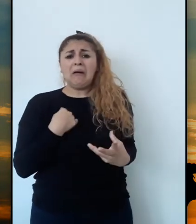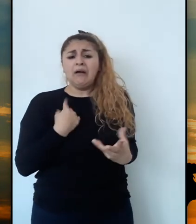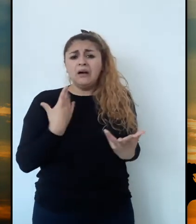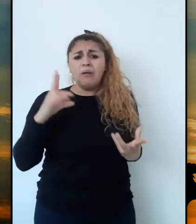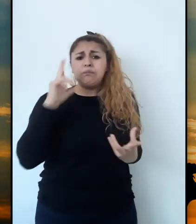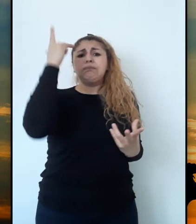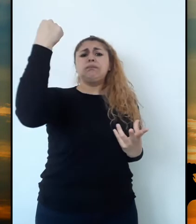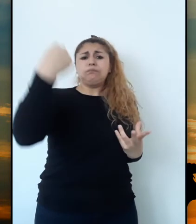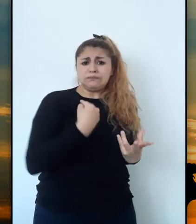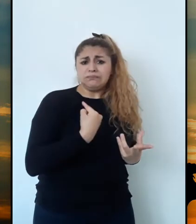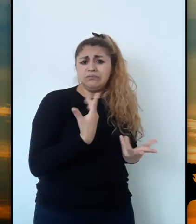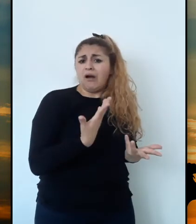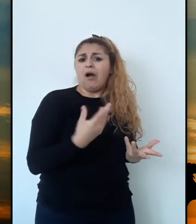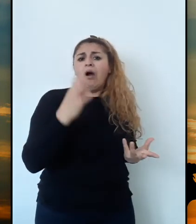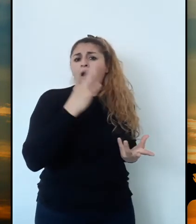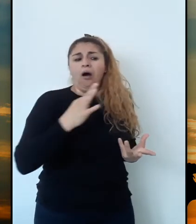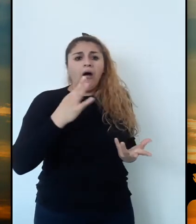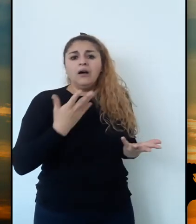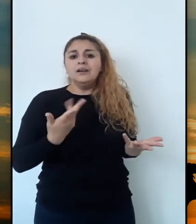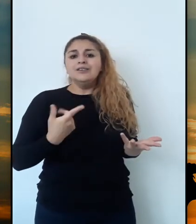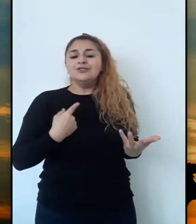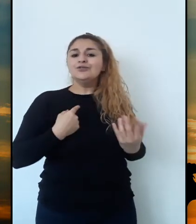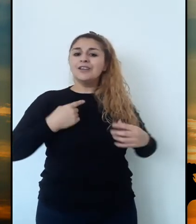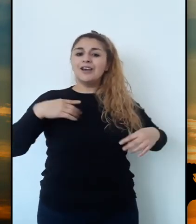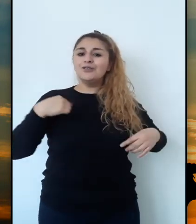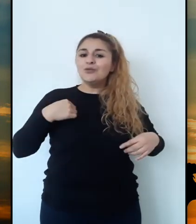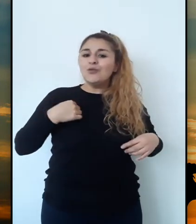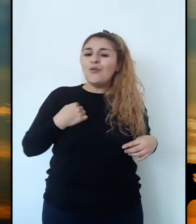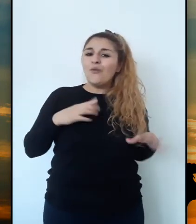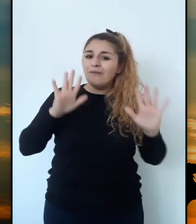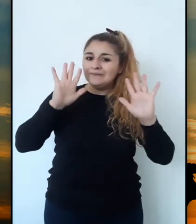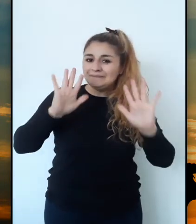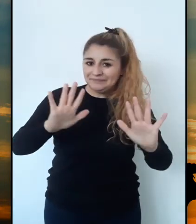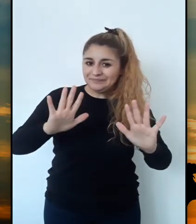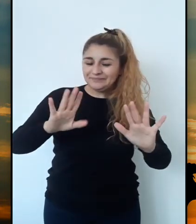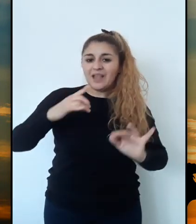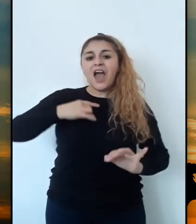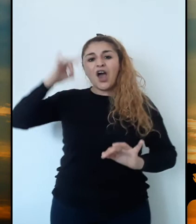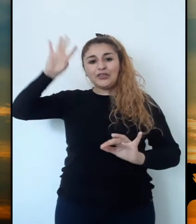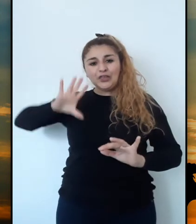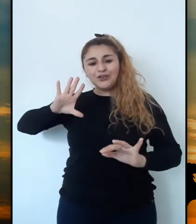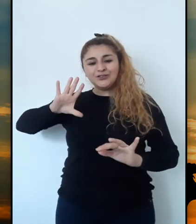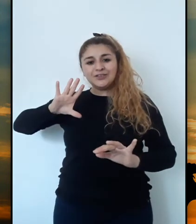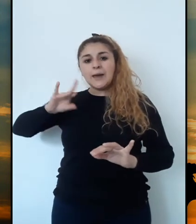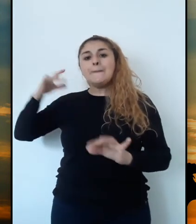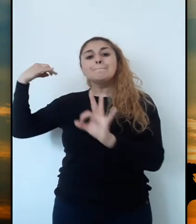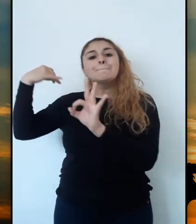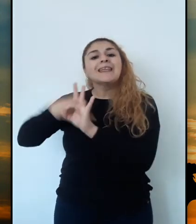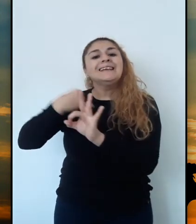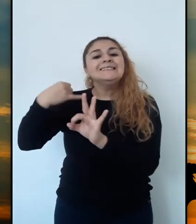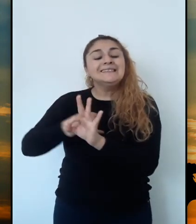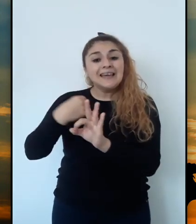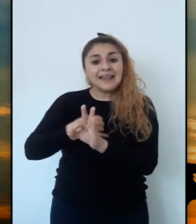ta tête. Levanta tu cabeza. Dieu est en train d'accomplir son but en toi. Dios está cumpliendo